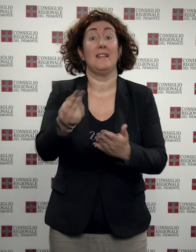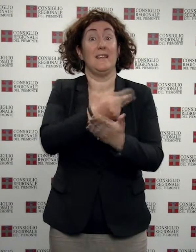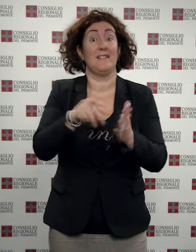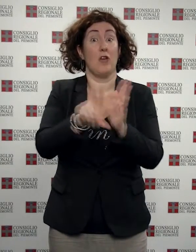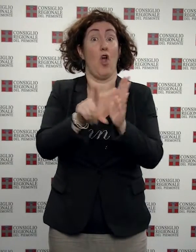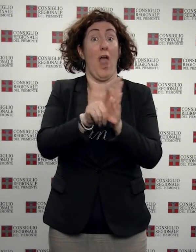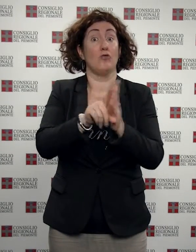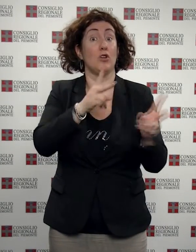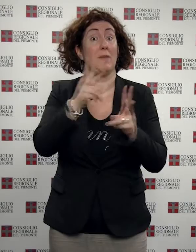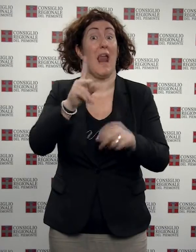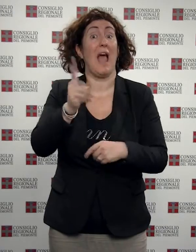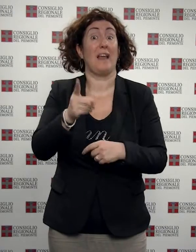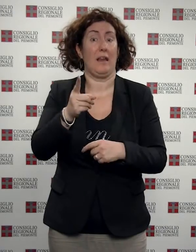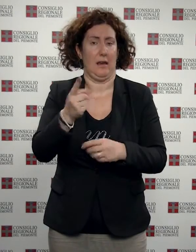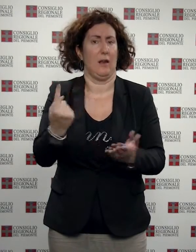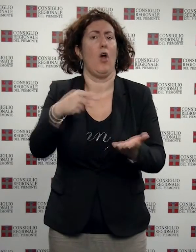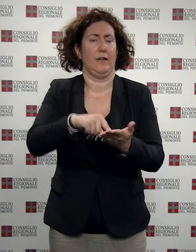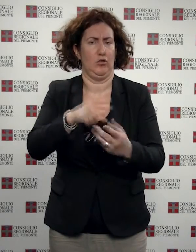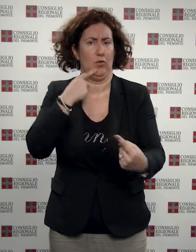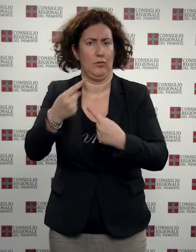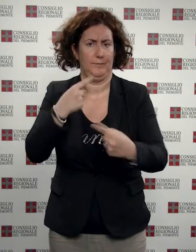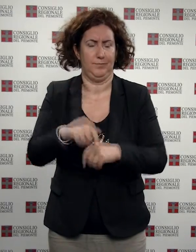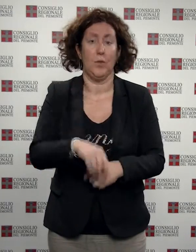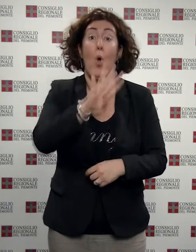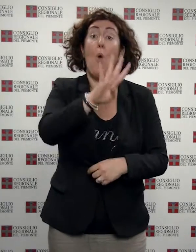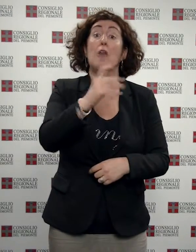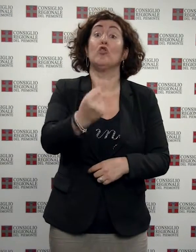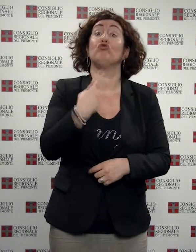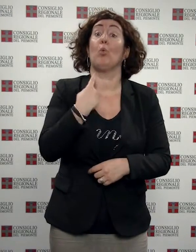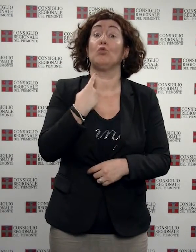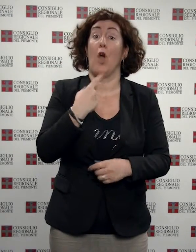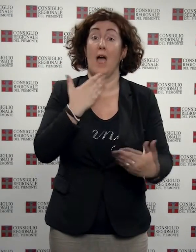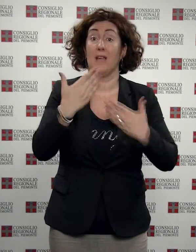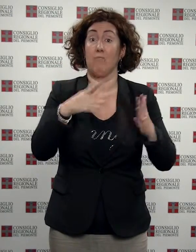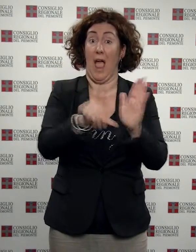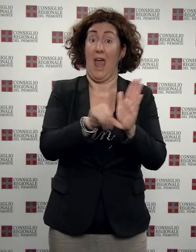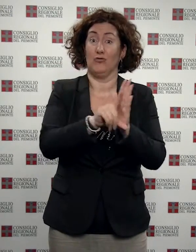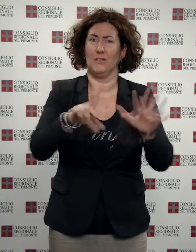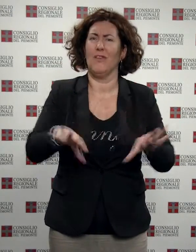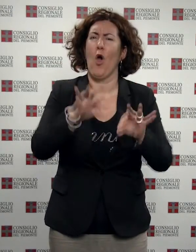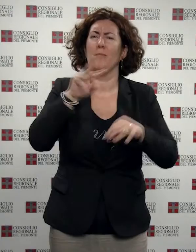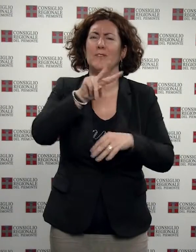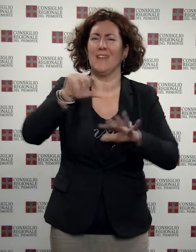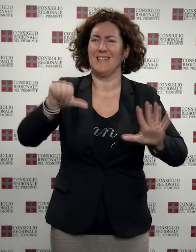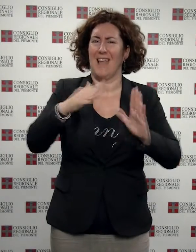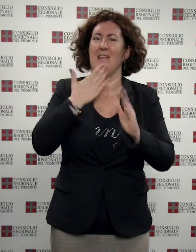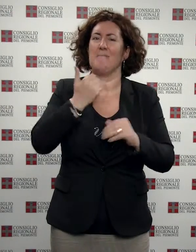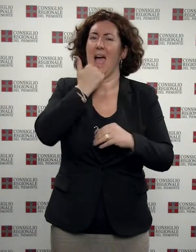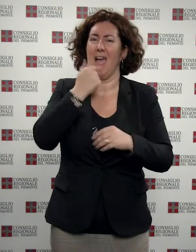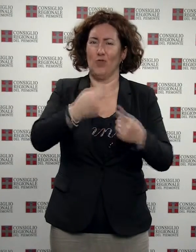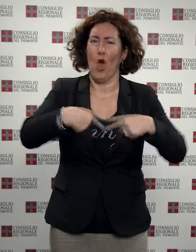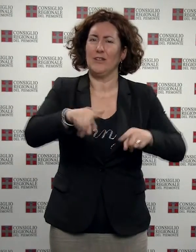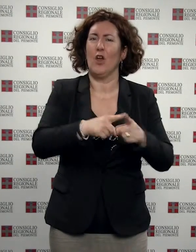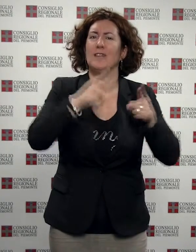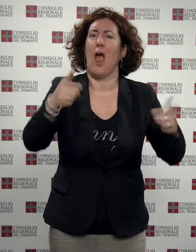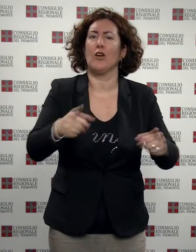Gradenigo. Il 4 giugno l'Assemblea legislativa ha proseguito il dibattito avviato lo scorso 26 maggio durante il Consiglio straordinario